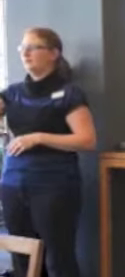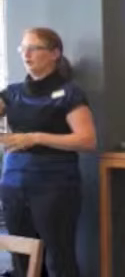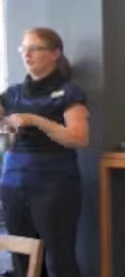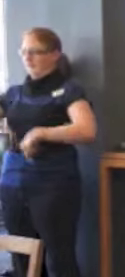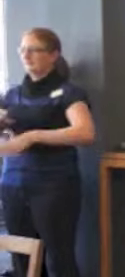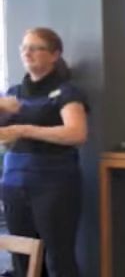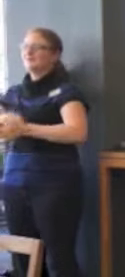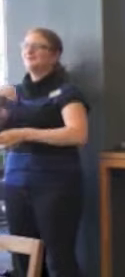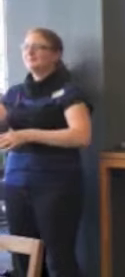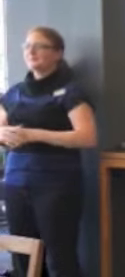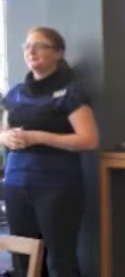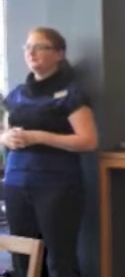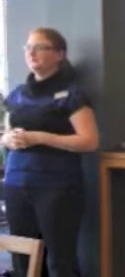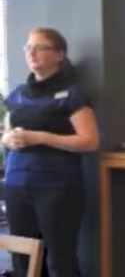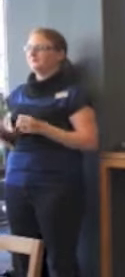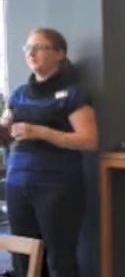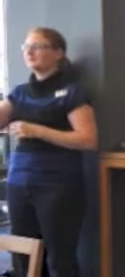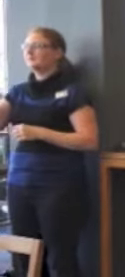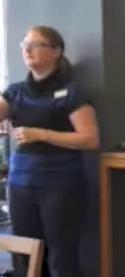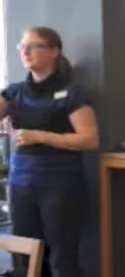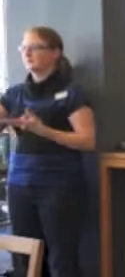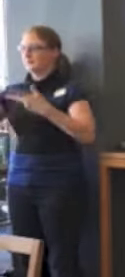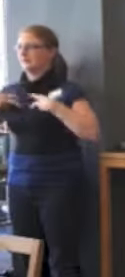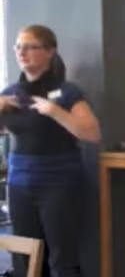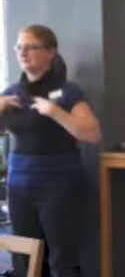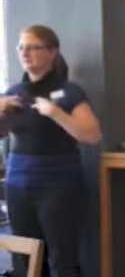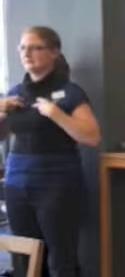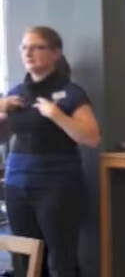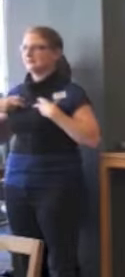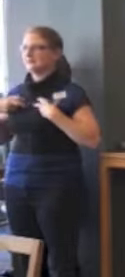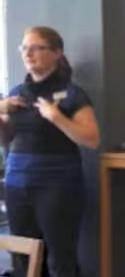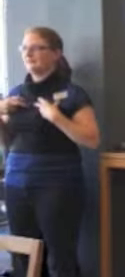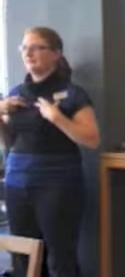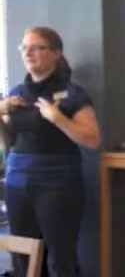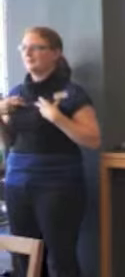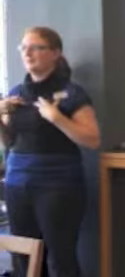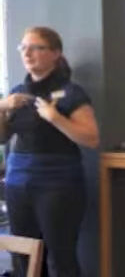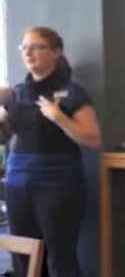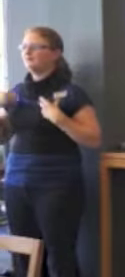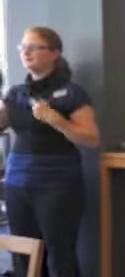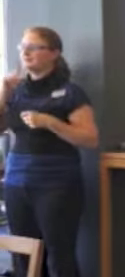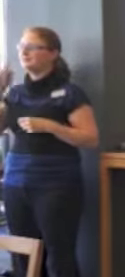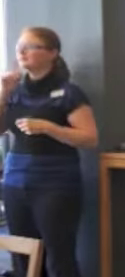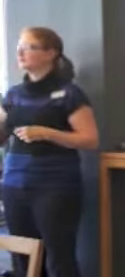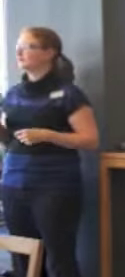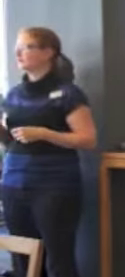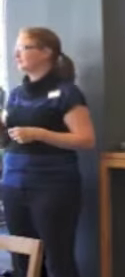landet, och med 3000 anställda. Och så att säga, vi brukar skilja på anställda